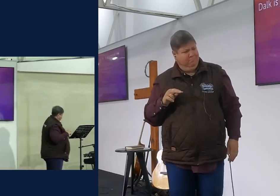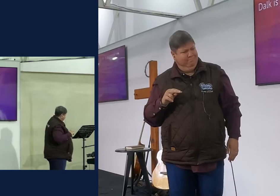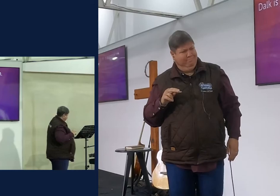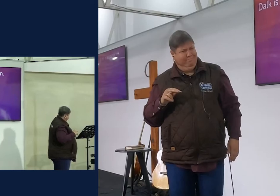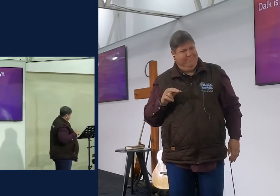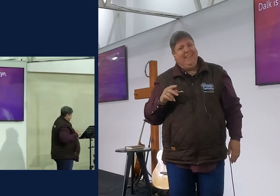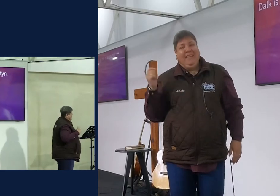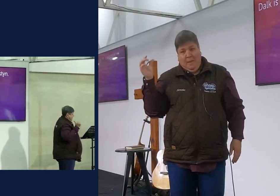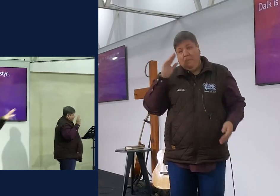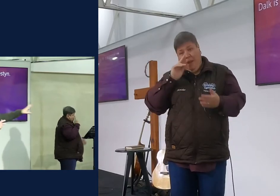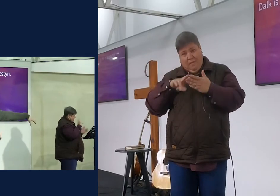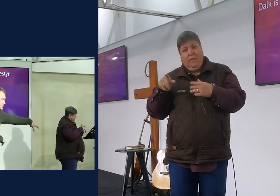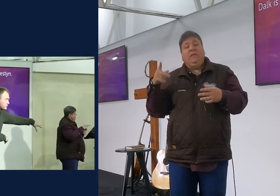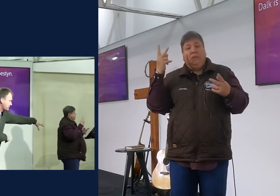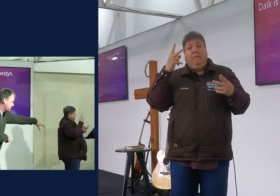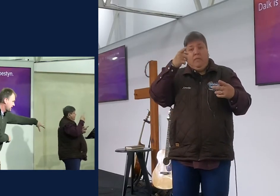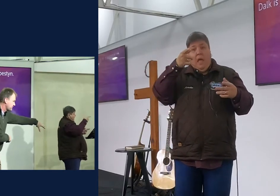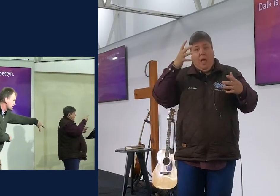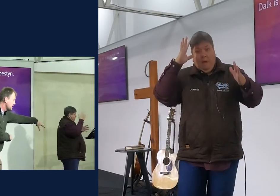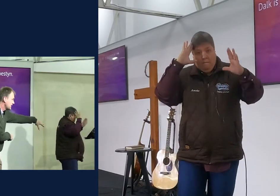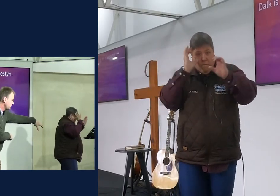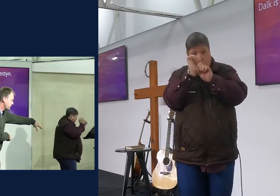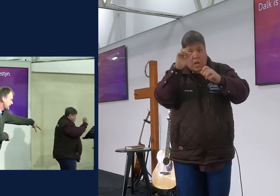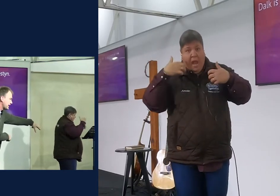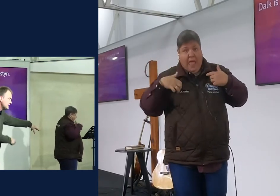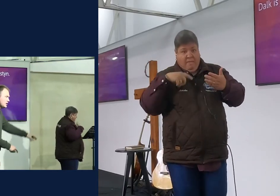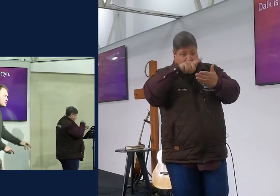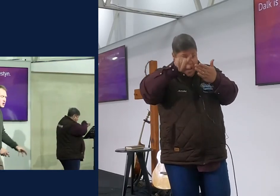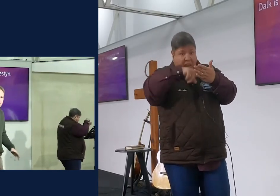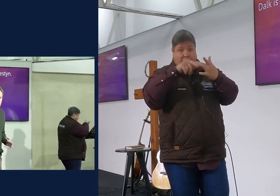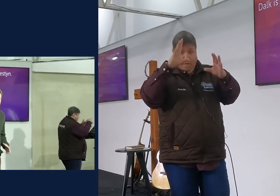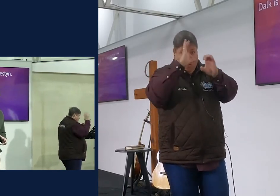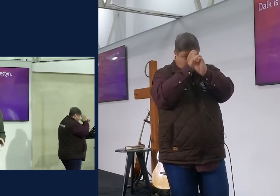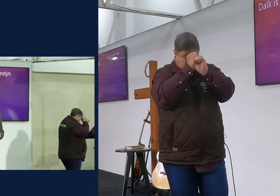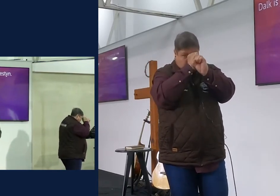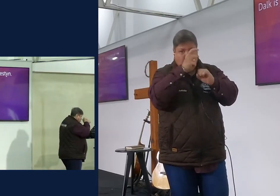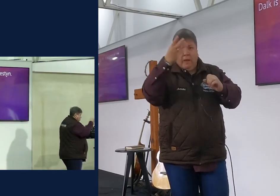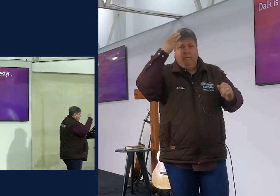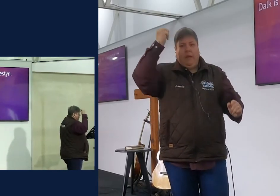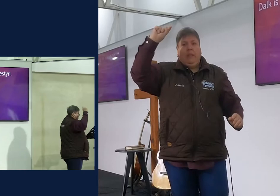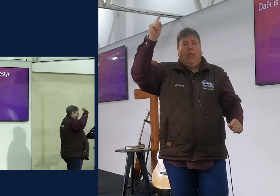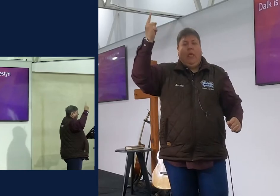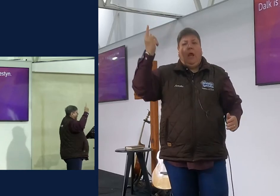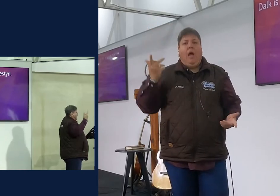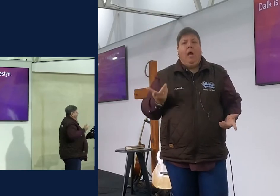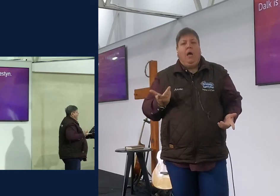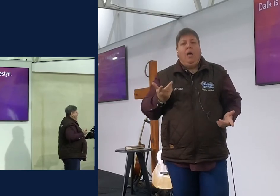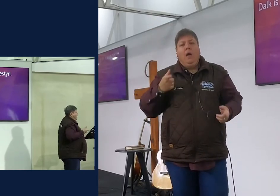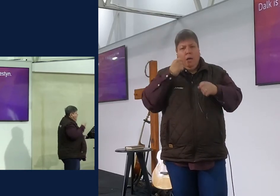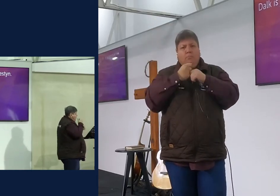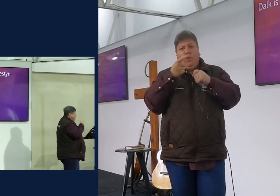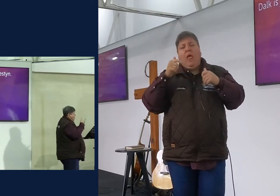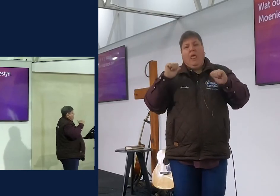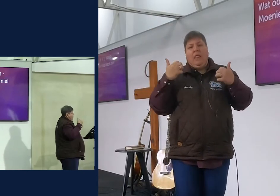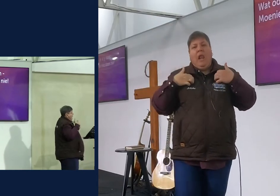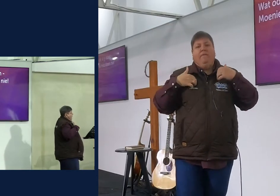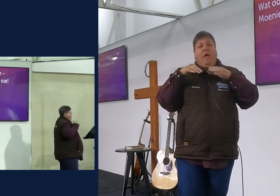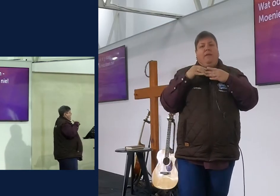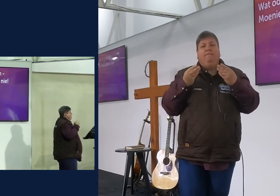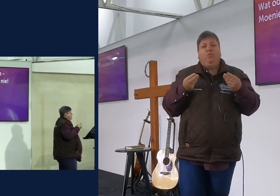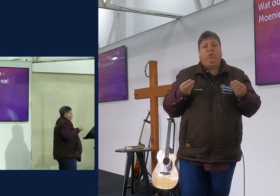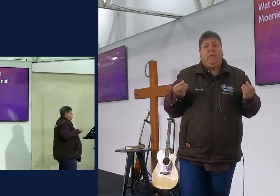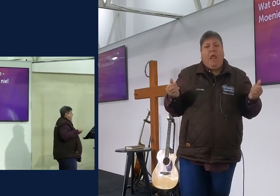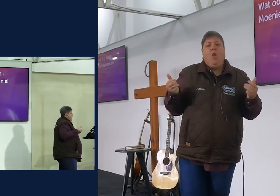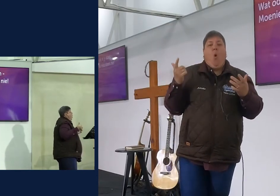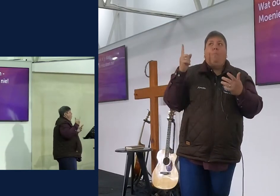die jyre jou nie gebruik nie, want jou focus is die hele tijd, op wat verkeerd was, in die verlede, oké, so, evers moet ek en jy in die woestijn ook, al is jy in woestijn, sê, luister, dis ty,